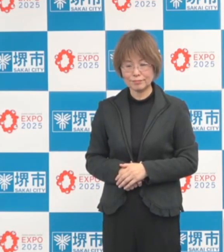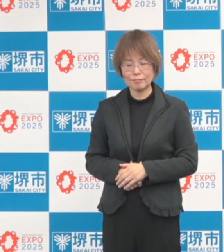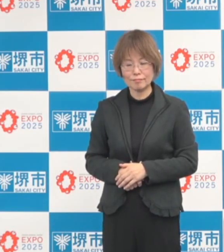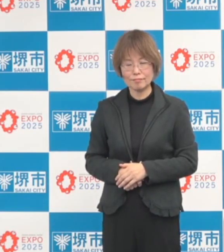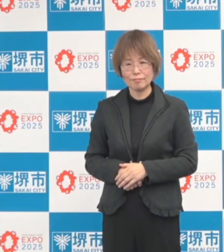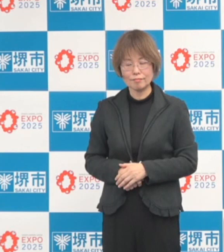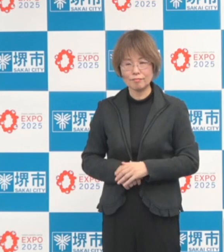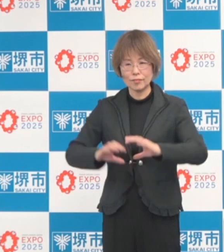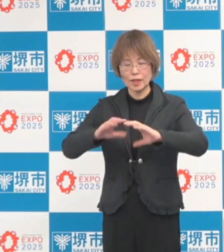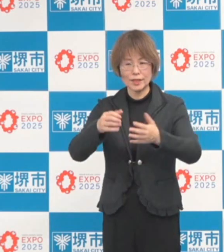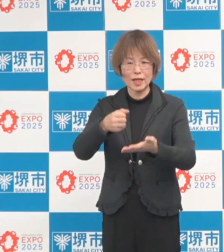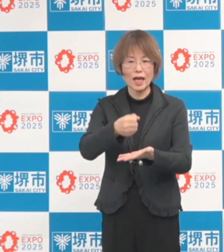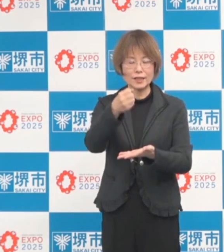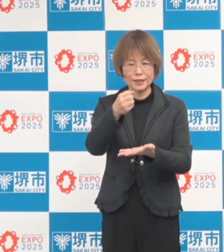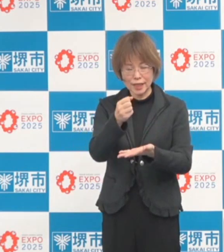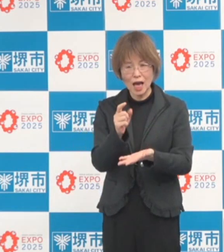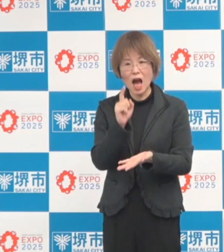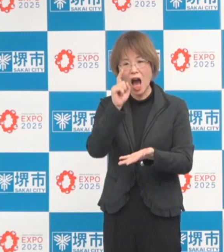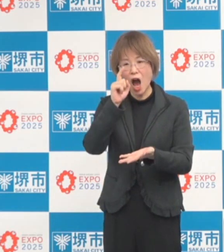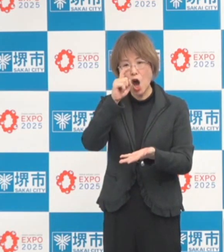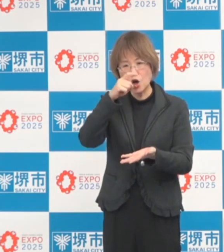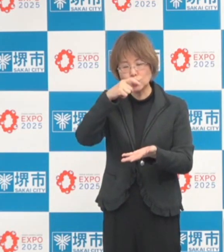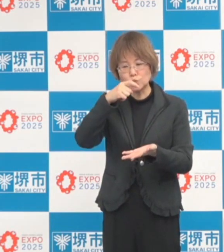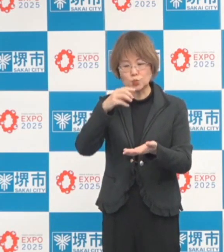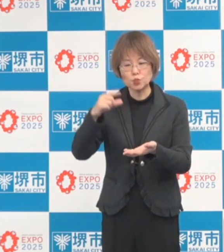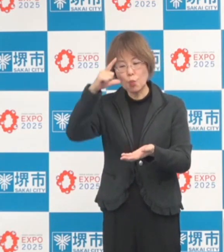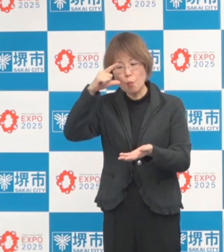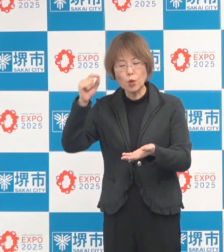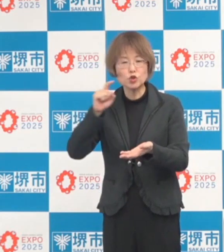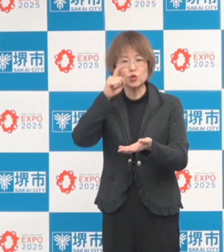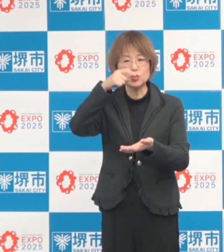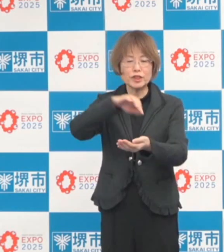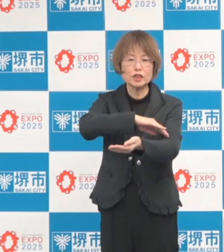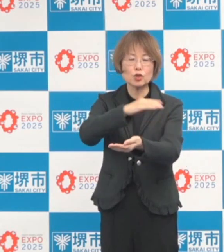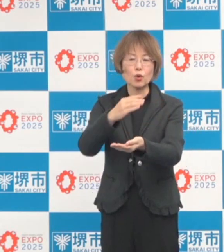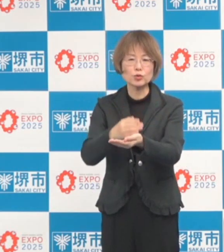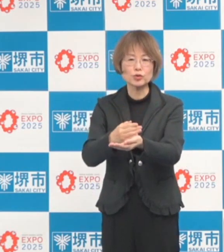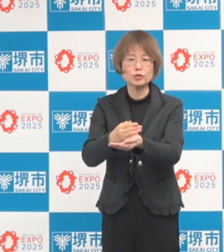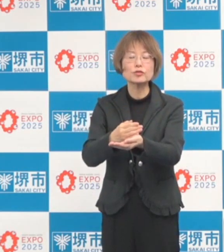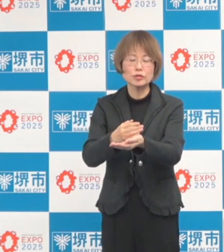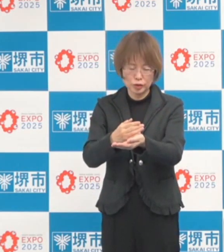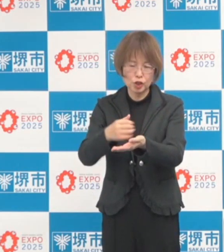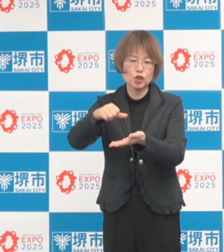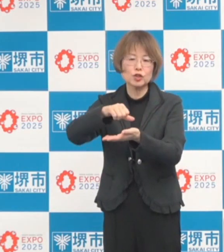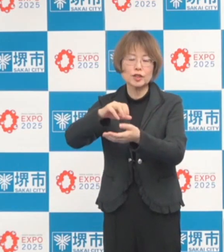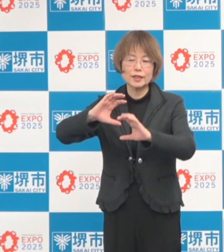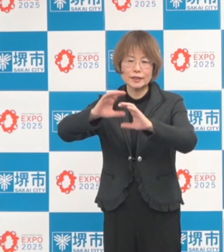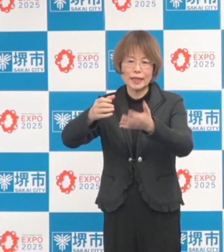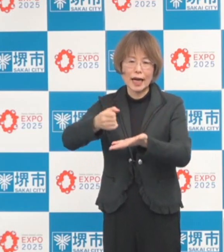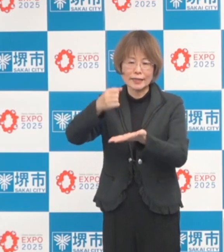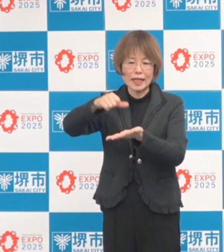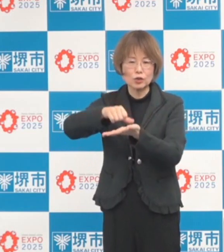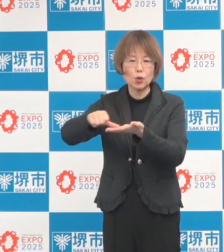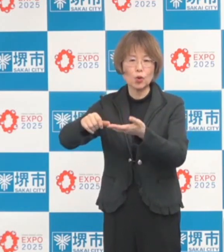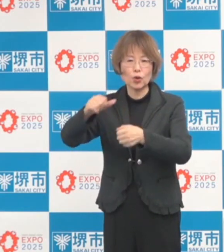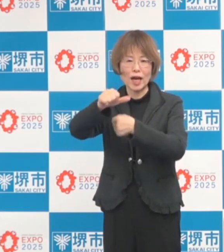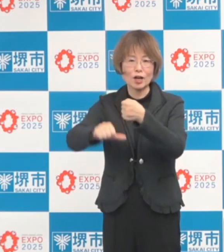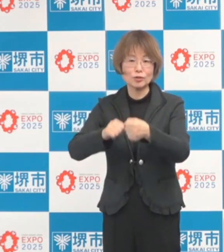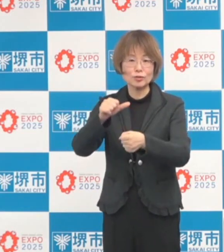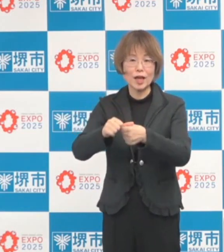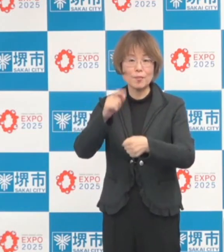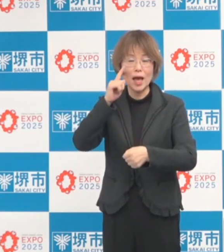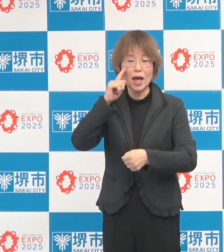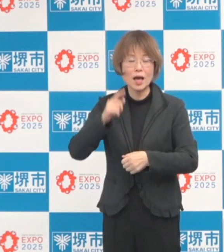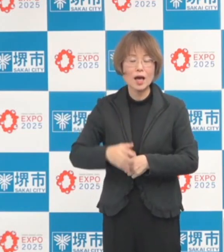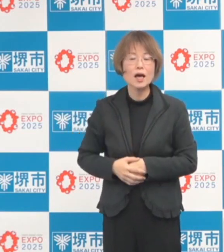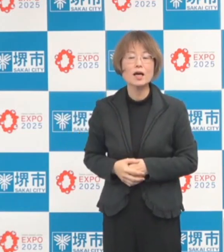世界遺産モズ古市古墳群は今年登録から5周年を迎えます。その価値や